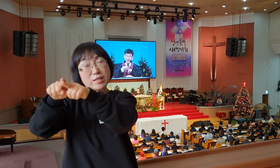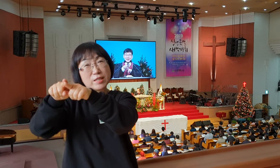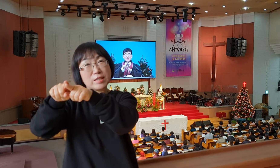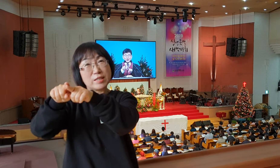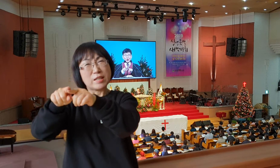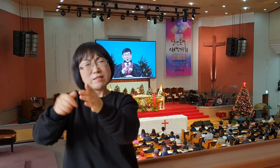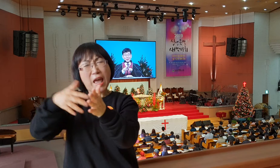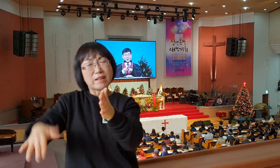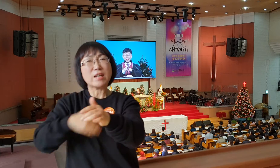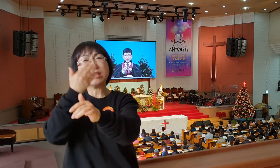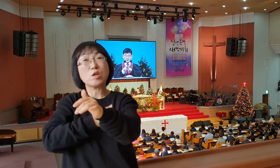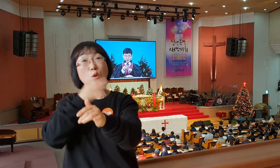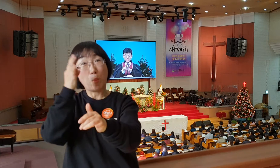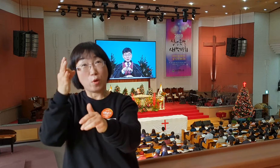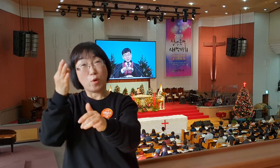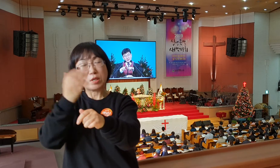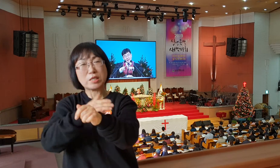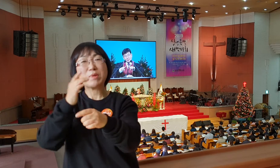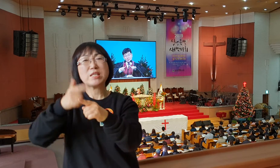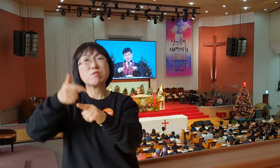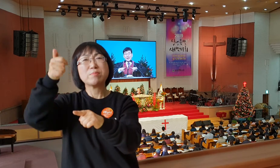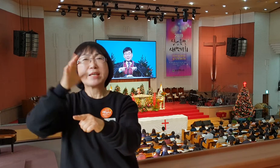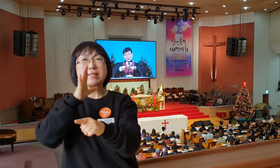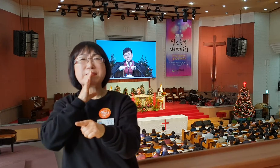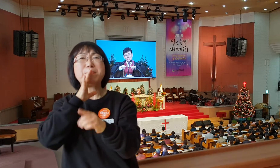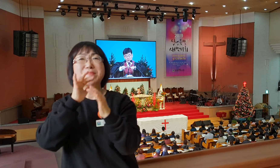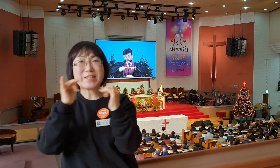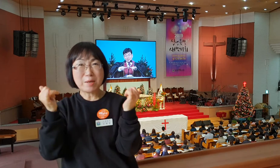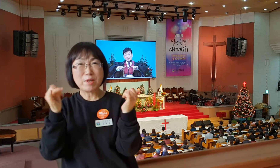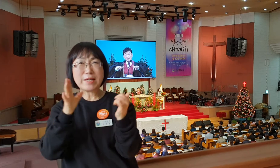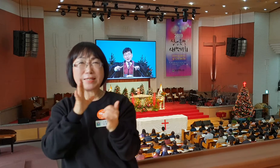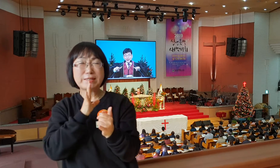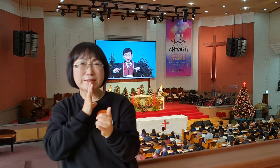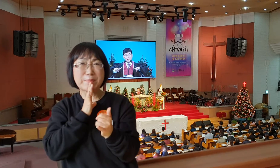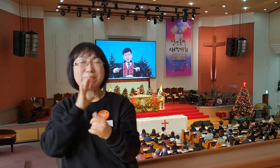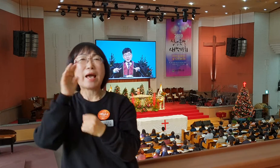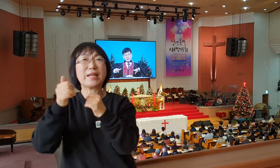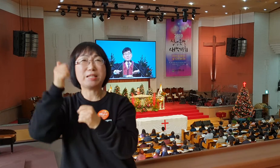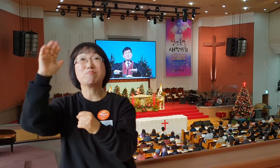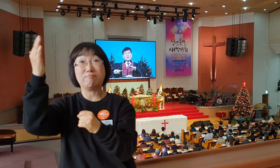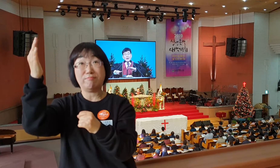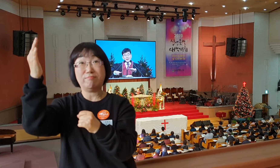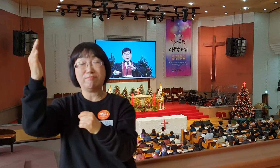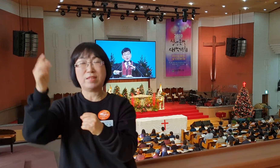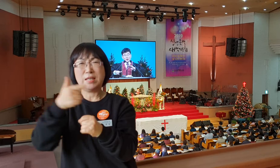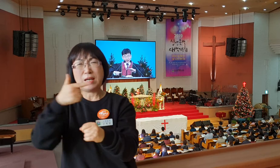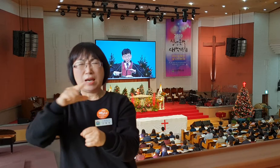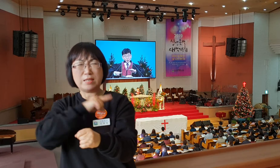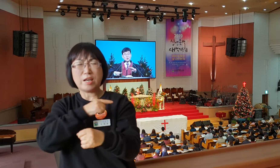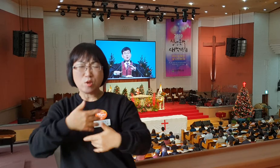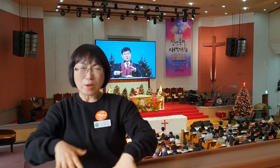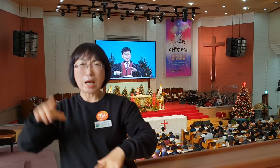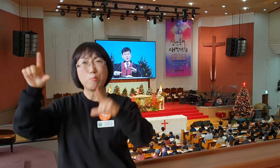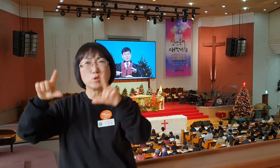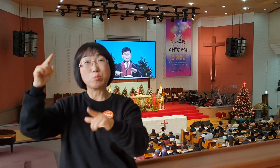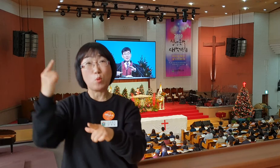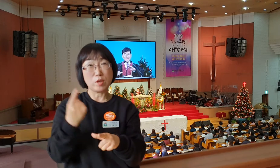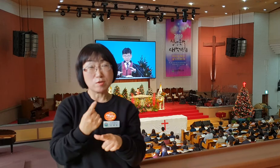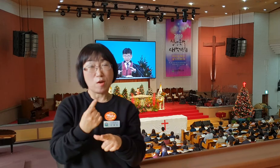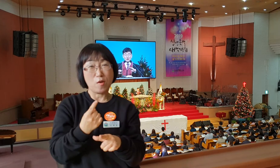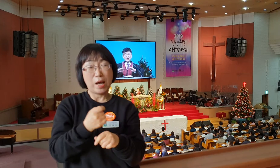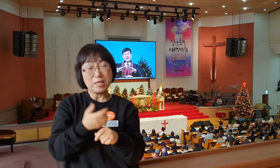대단한 능력으로만 보여요 하지만 예수님은 참 사람이고 참 하나님이십니다 가장 연약한 모습으로 오셨어요